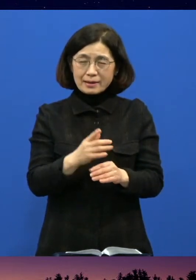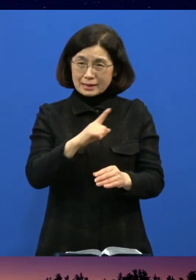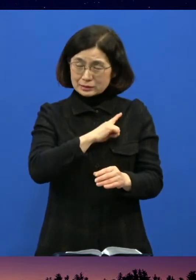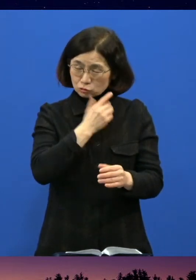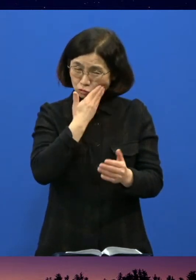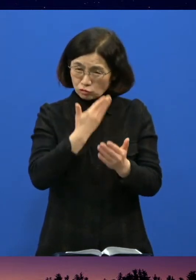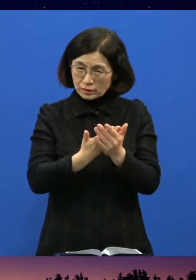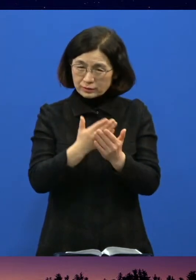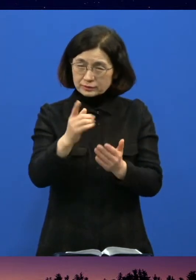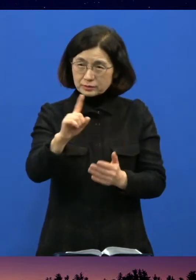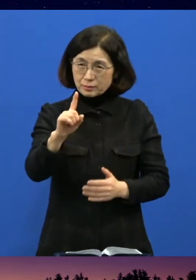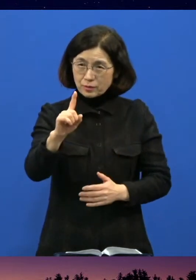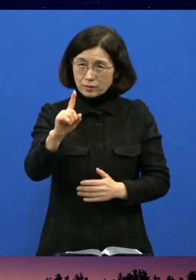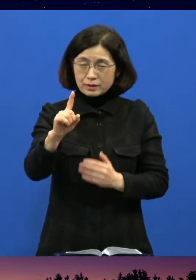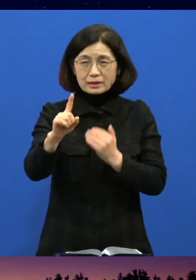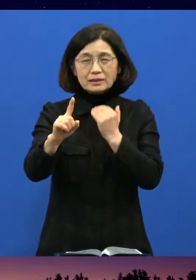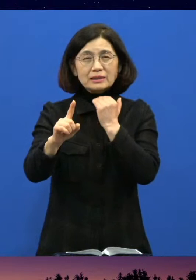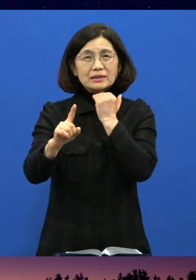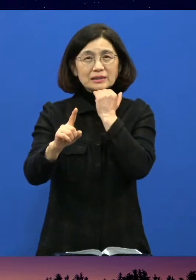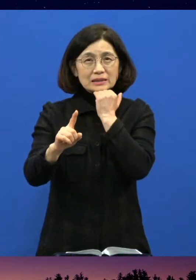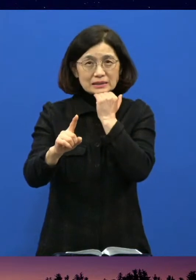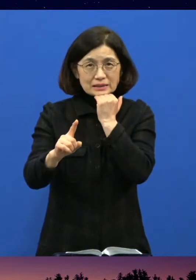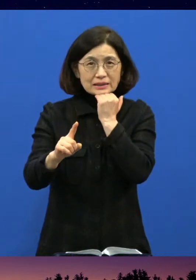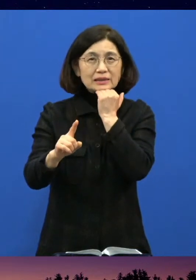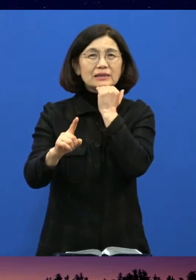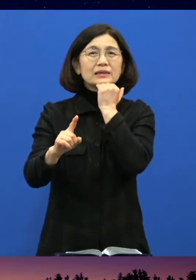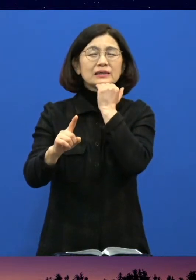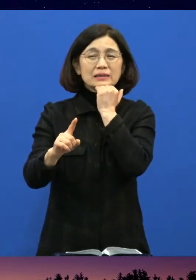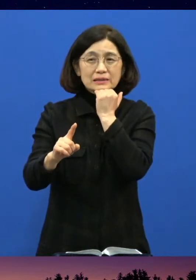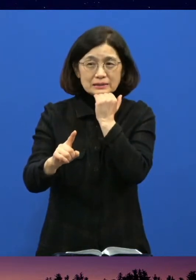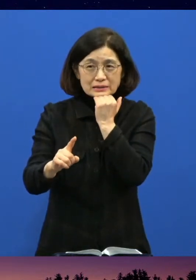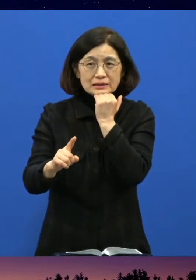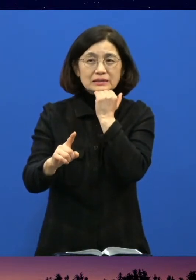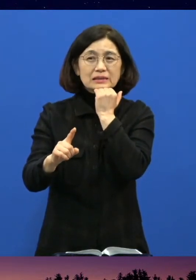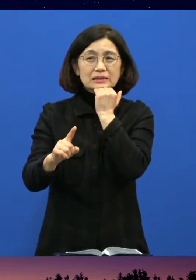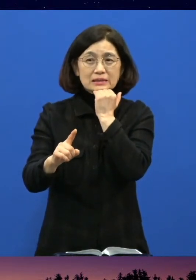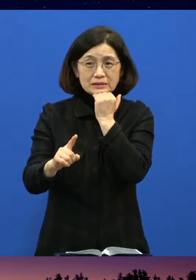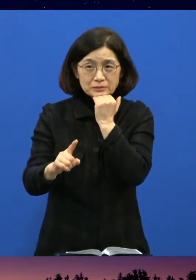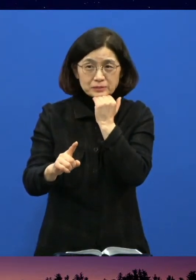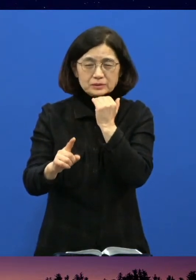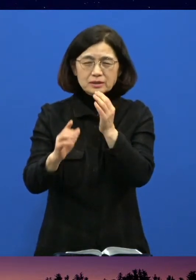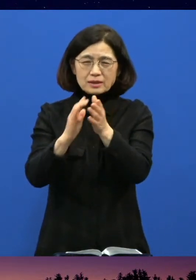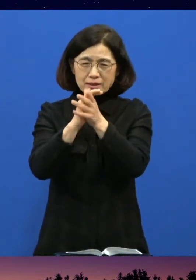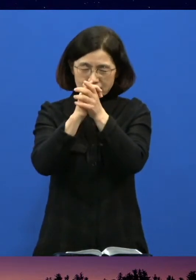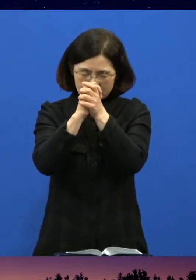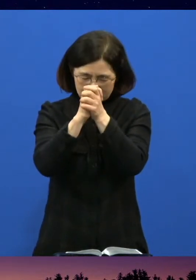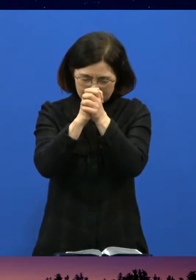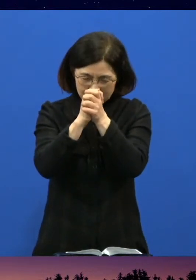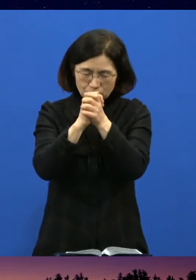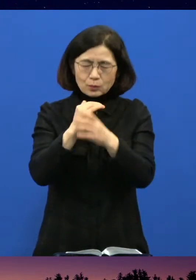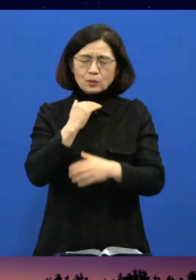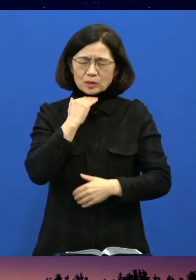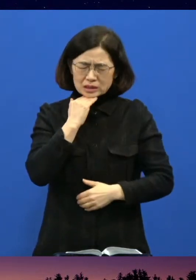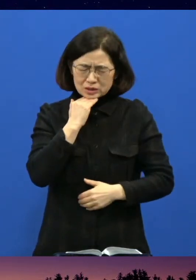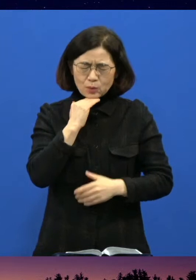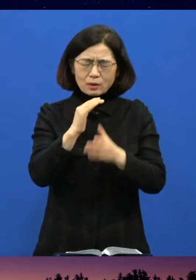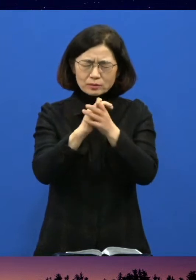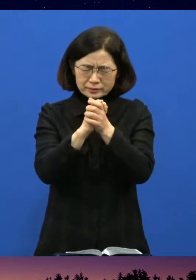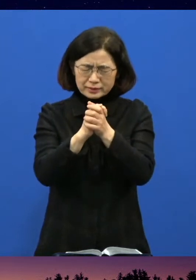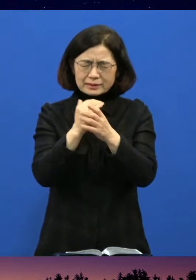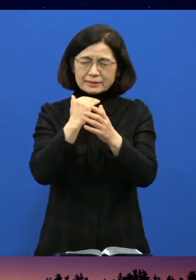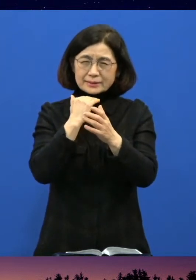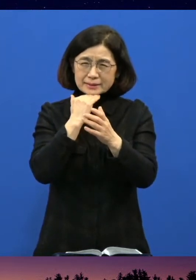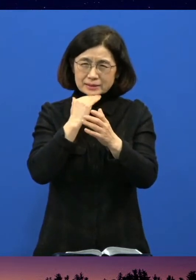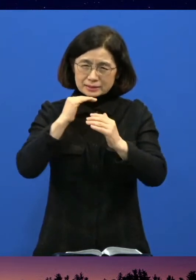뭐냐면 그 기다리고 기다리는 그 기도의 과정 속에, 기도에서 기도로 가는 모든 과정 속에서 하나님은